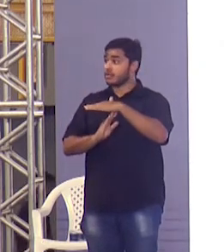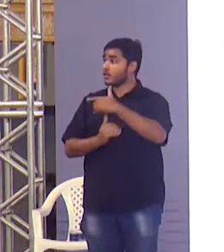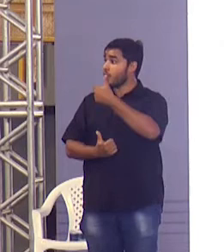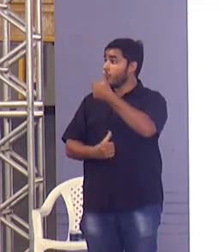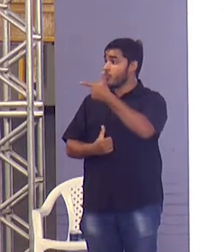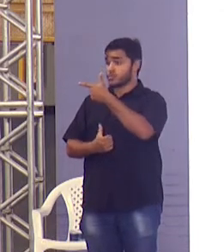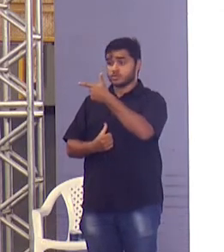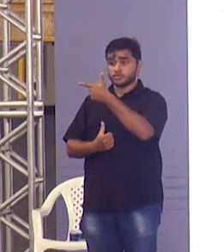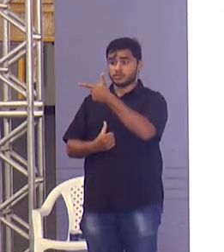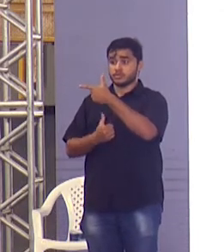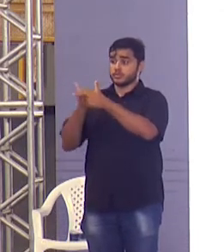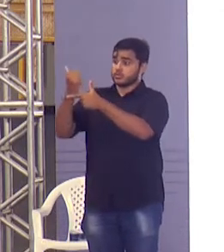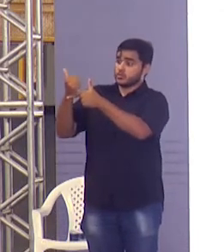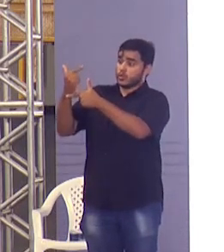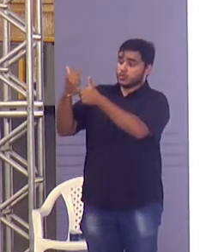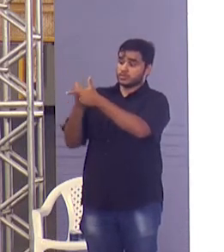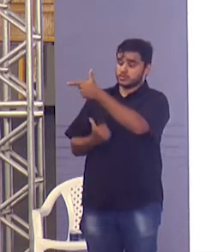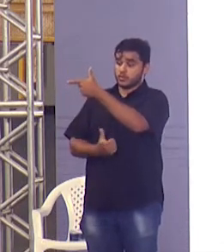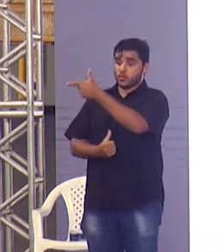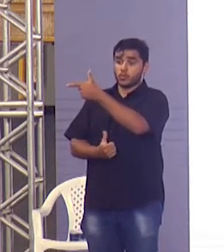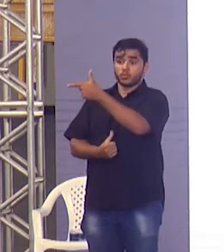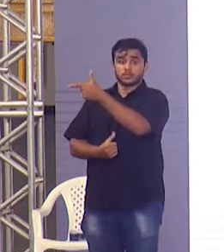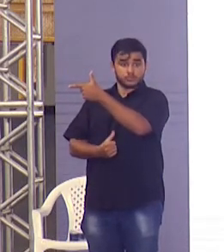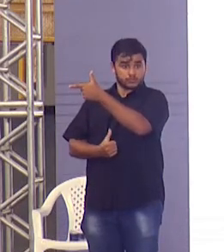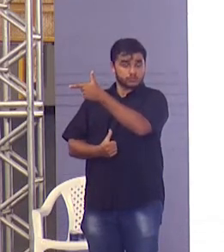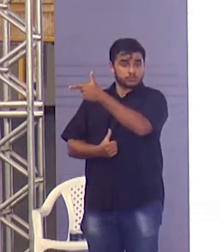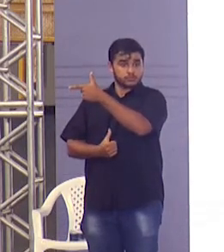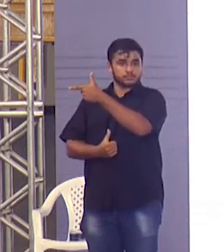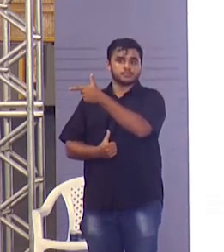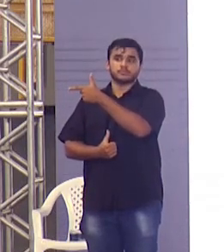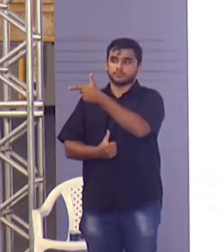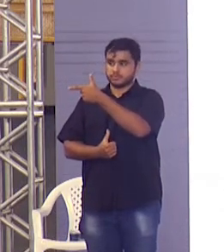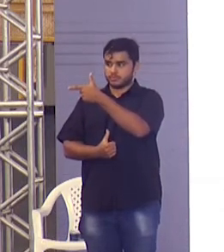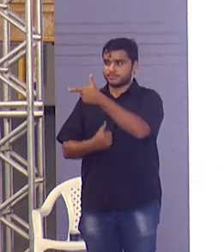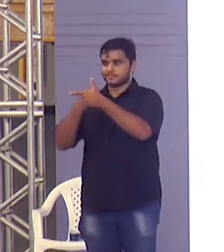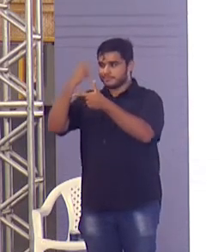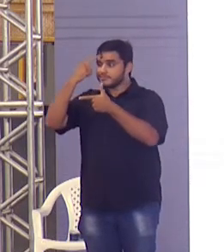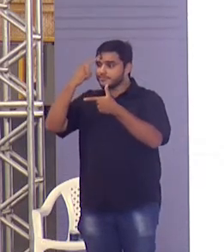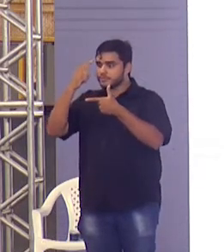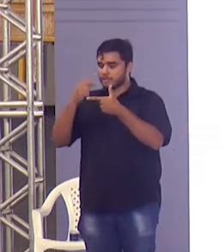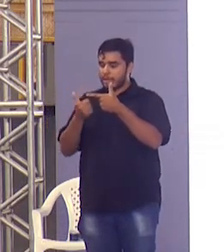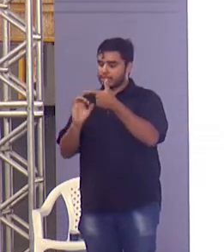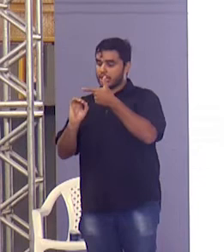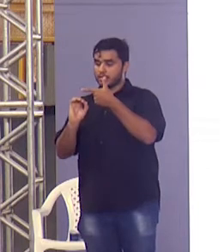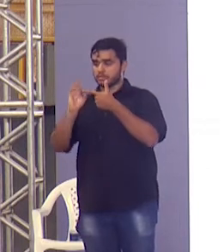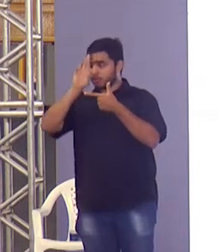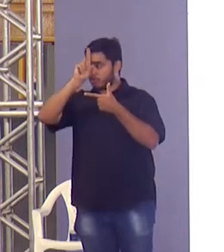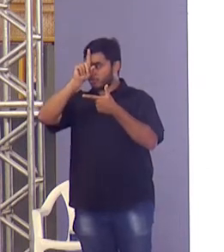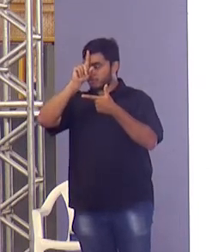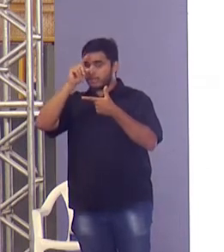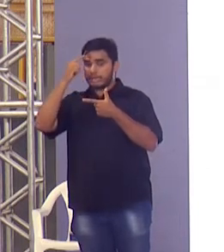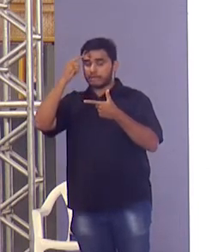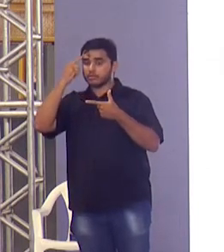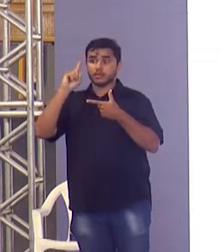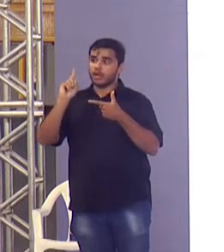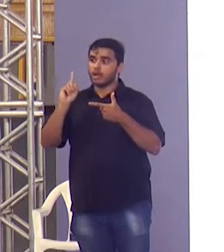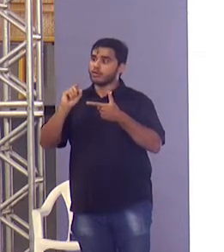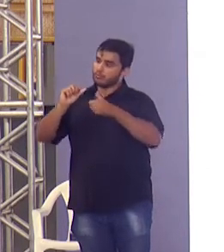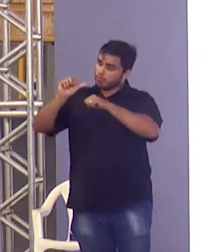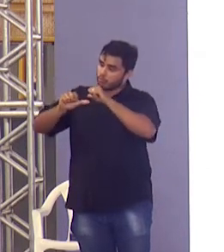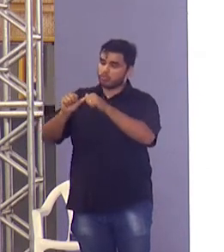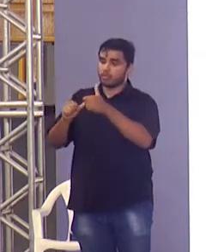12, o maior resto possível tem que ser 11. Aí a pergunta é, quem